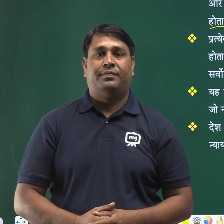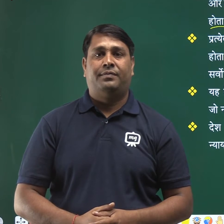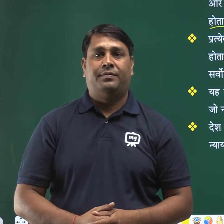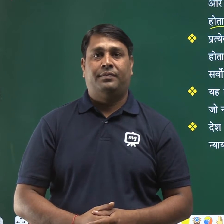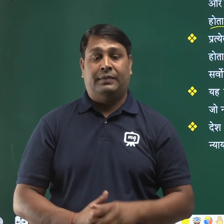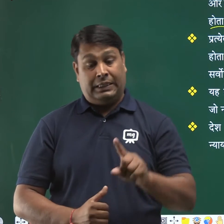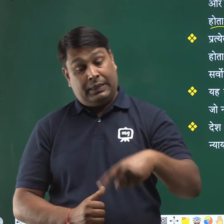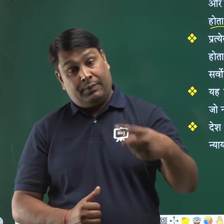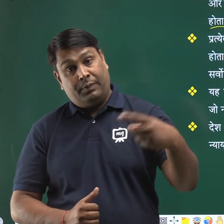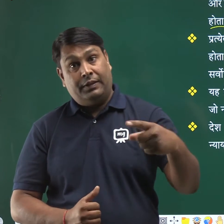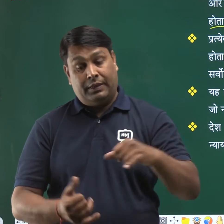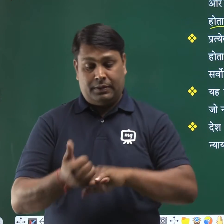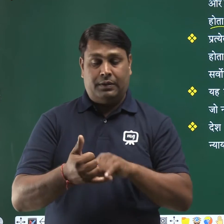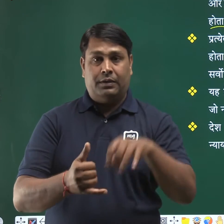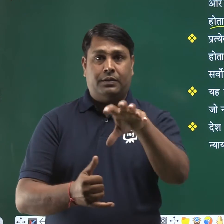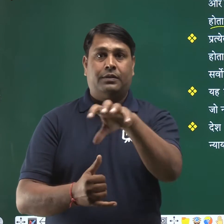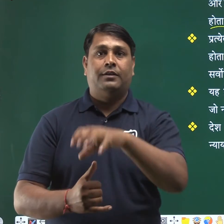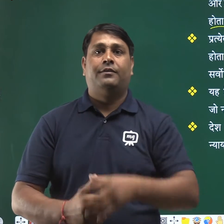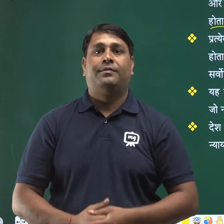प्रत्येक राज्य का